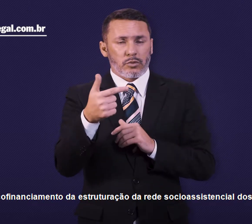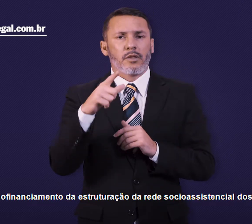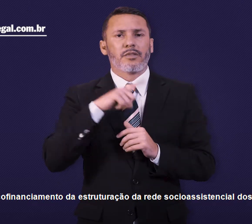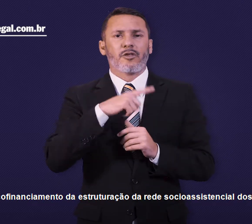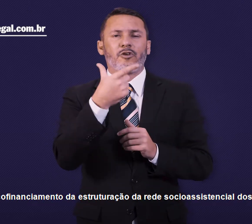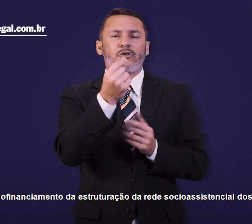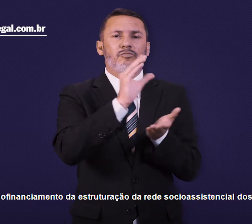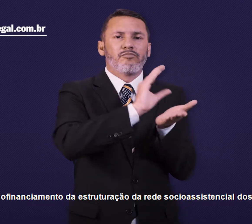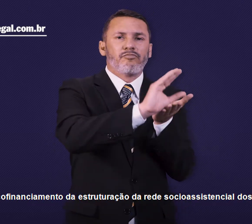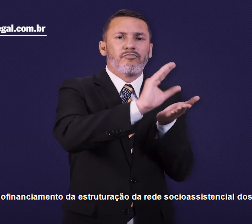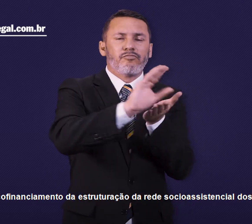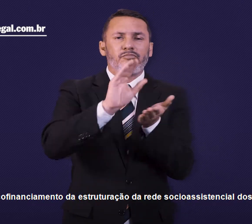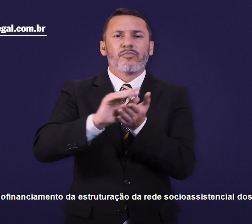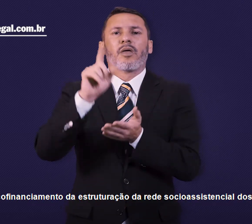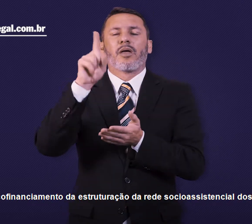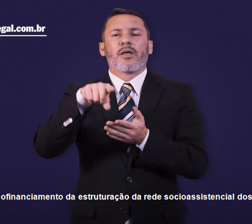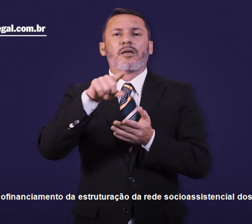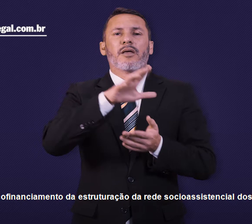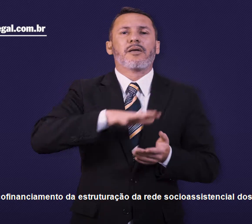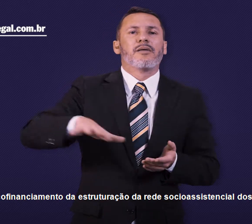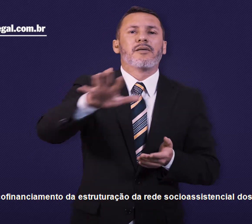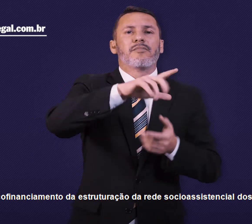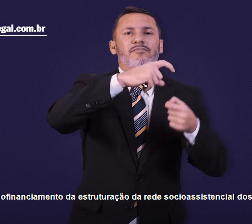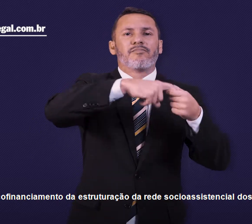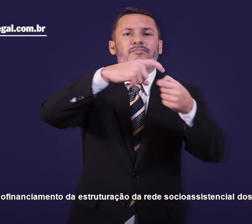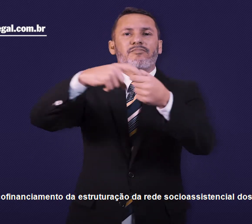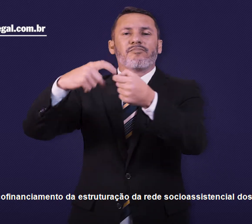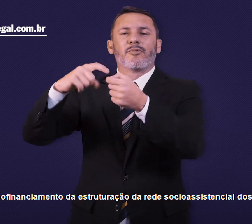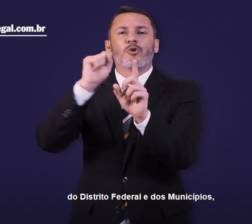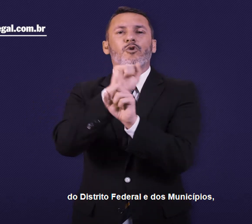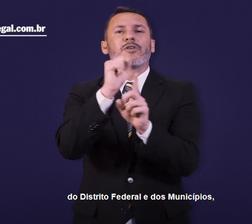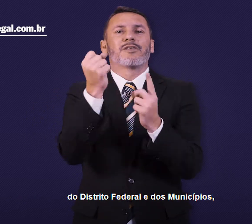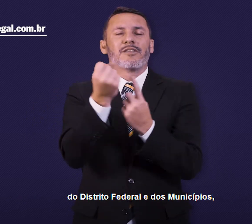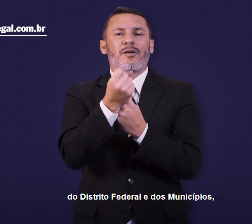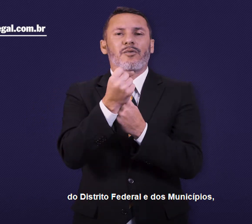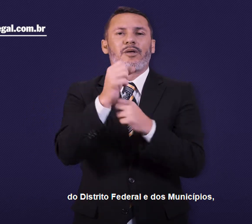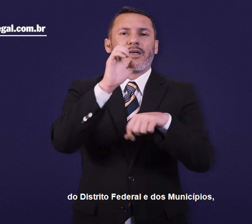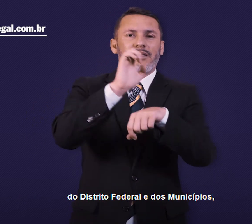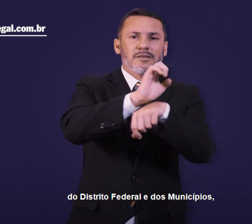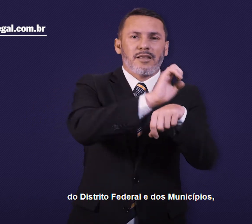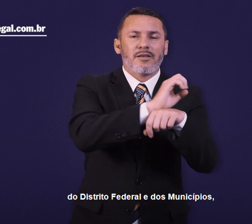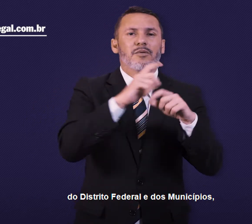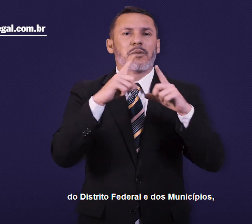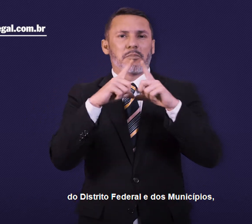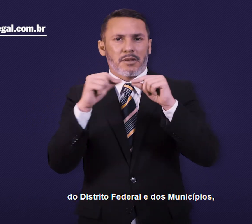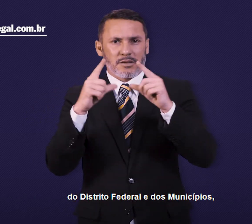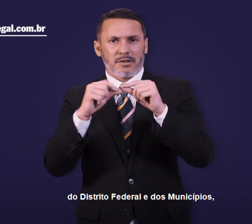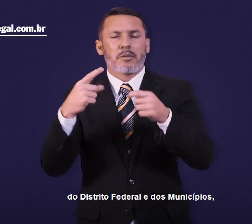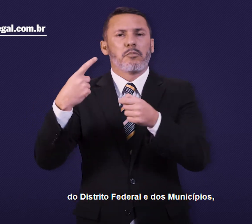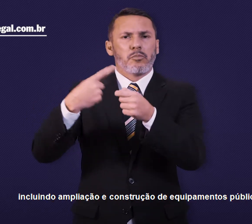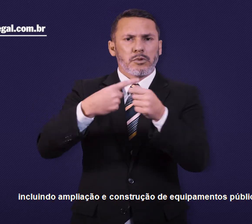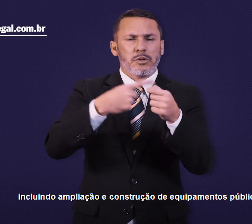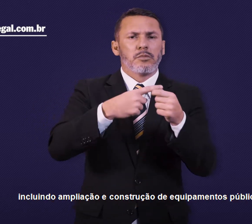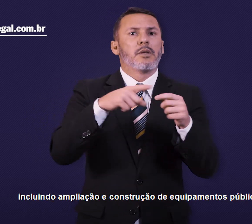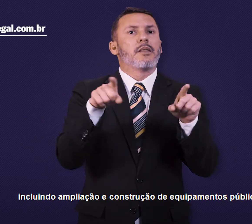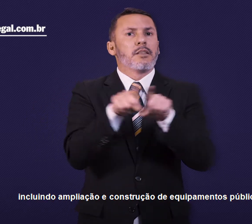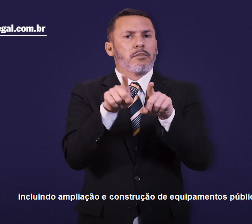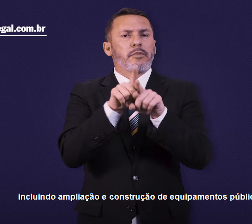da estruturação da rede socioassistencial dos Estados, do Distrito Federal e dos municípios, incluindo ampliação